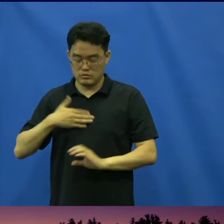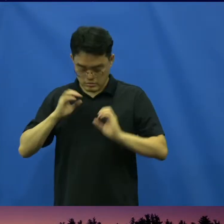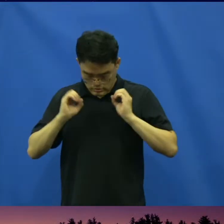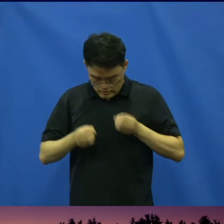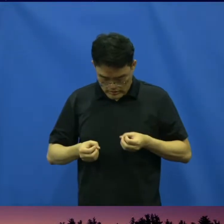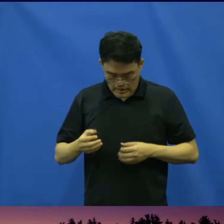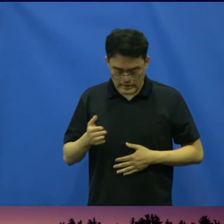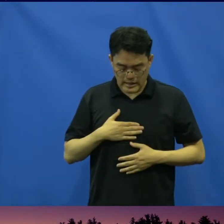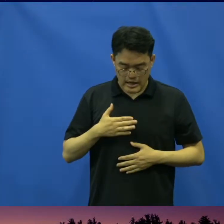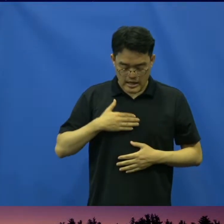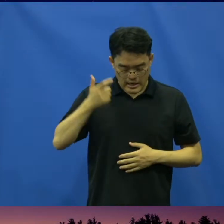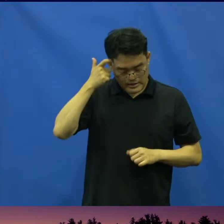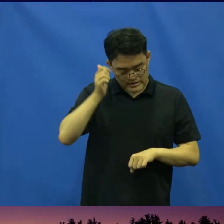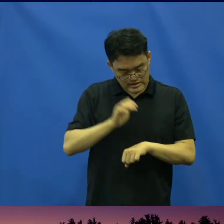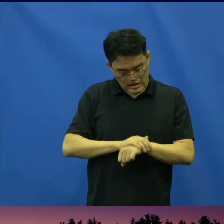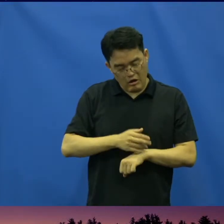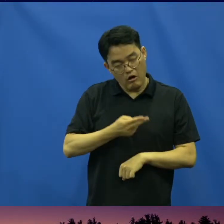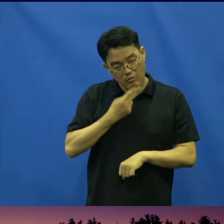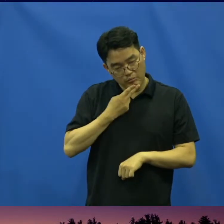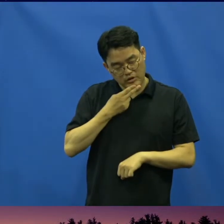무지를 인정하는 사람.